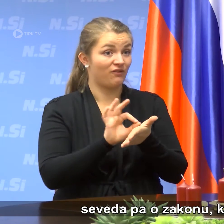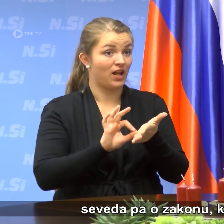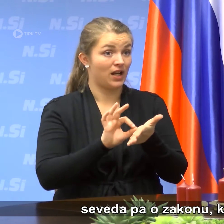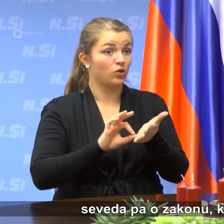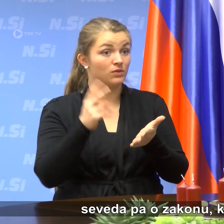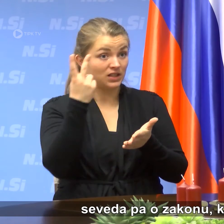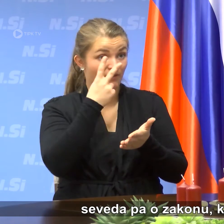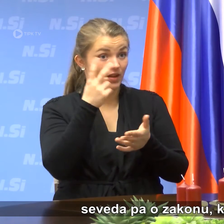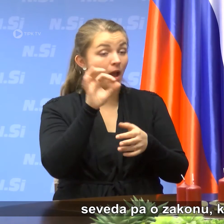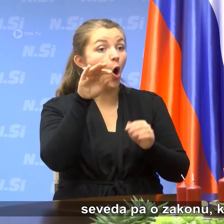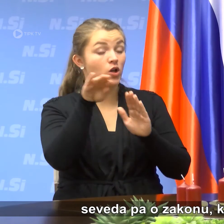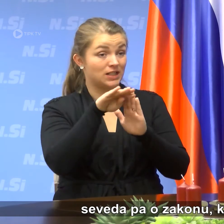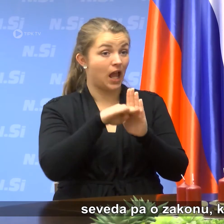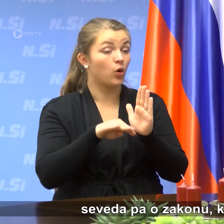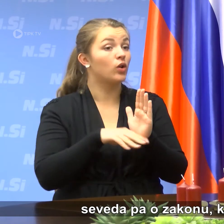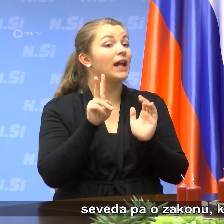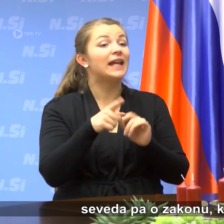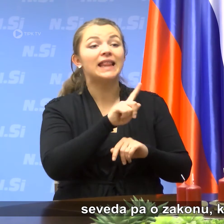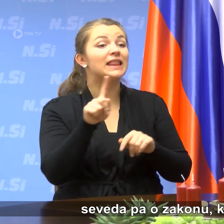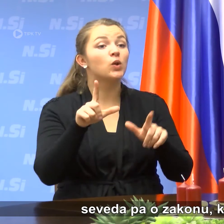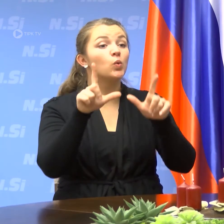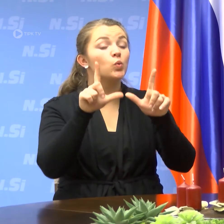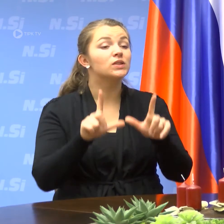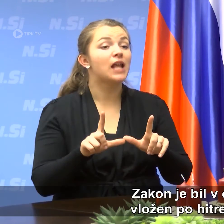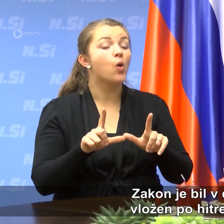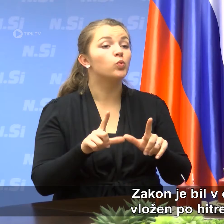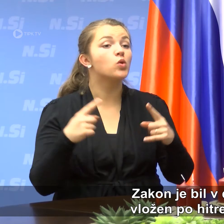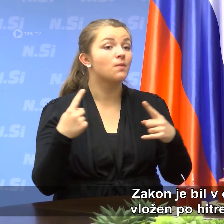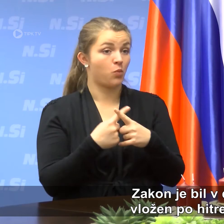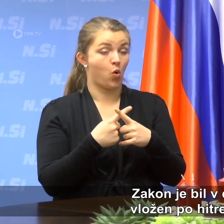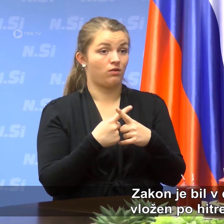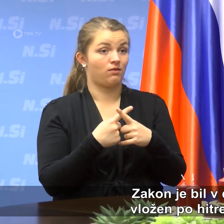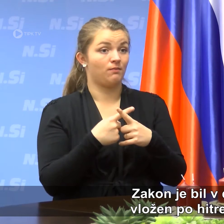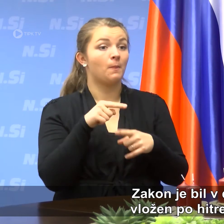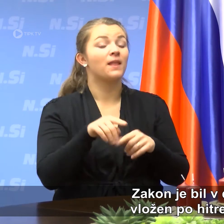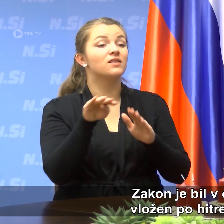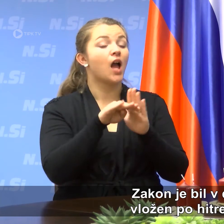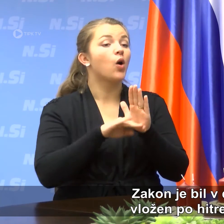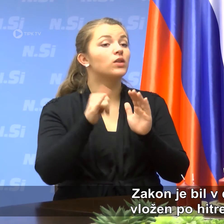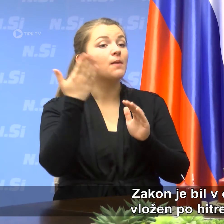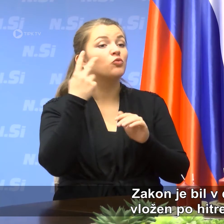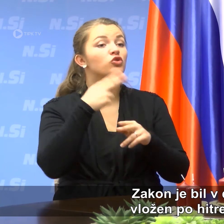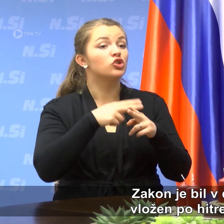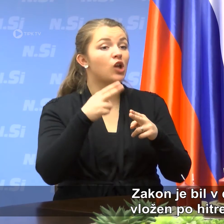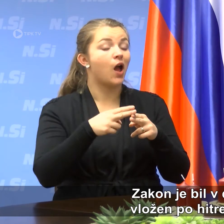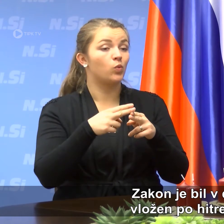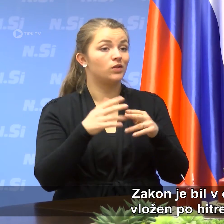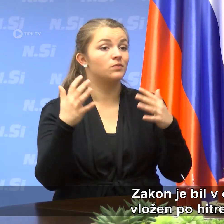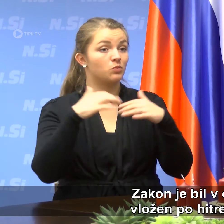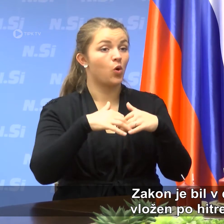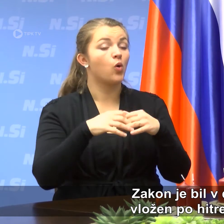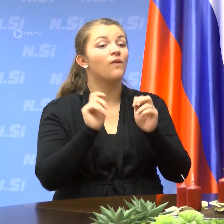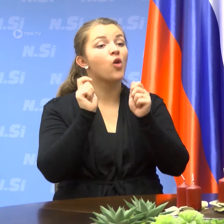seveda pa o zakonu, ki ni ustavno sporen. Zakon je bil v državni zbor vložen po